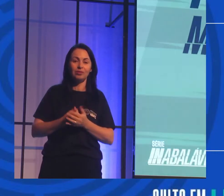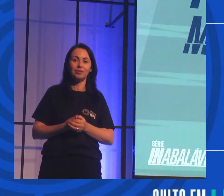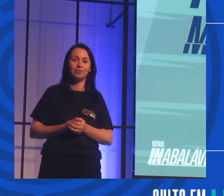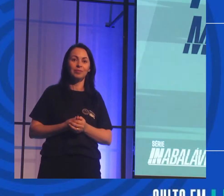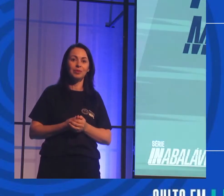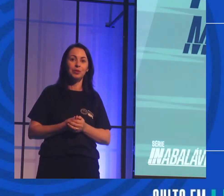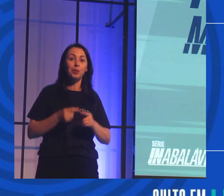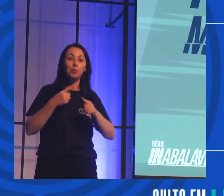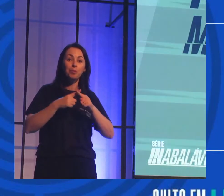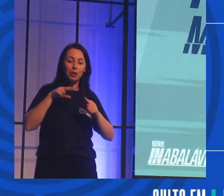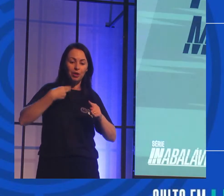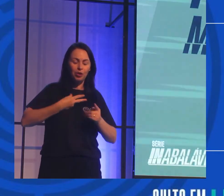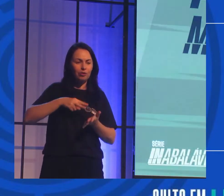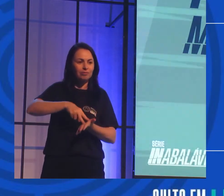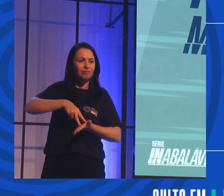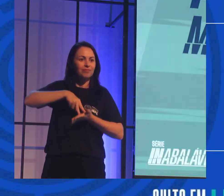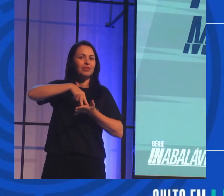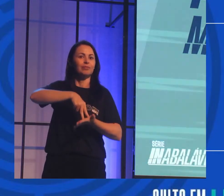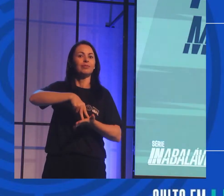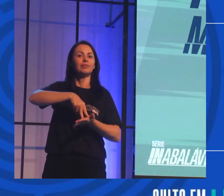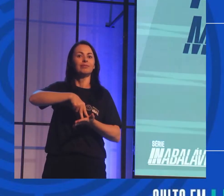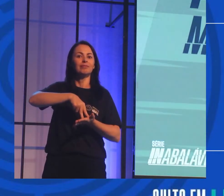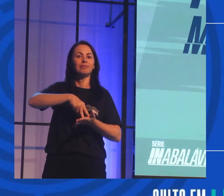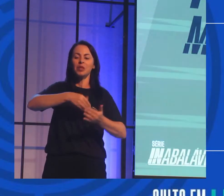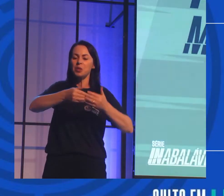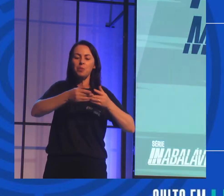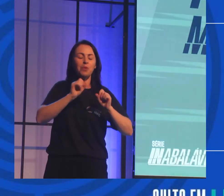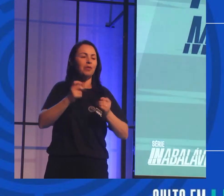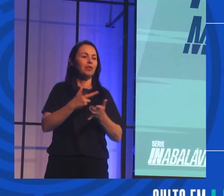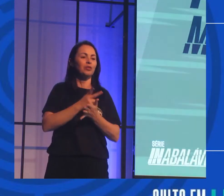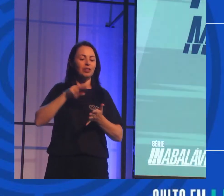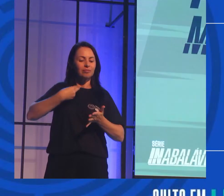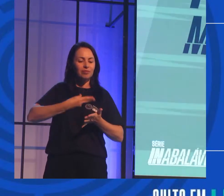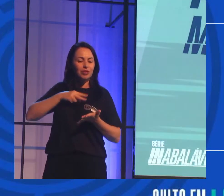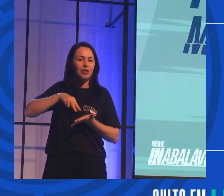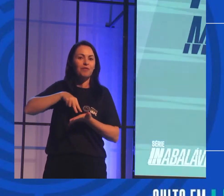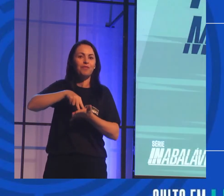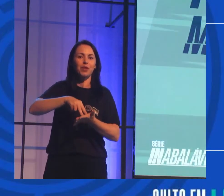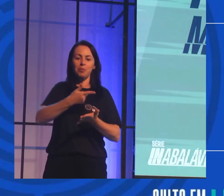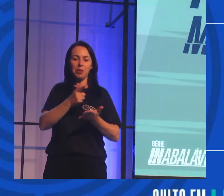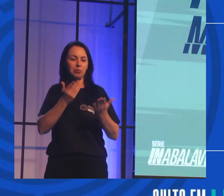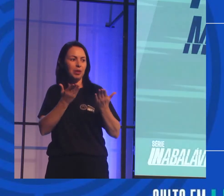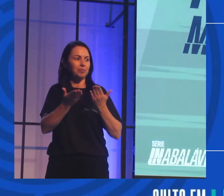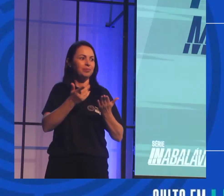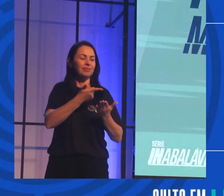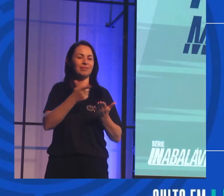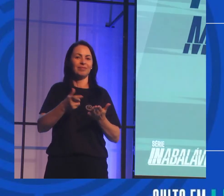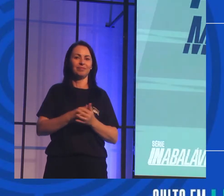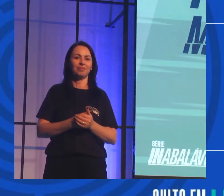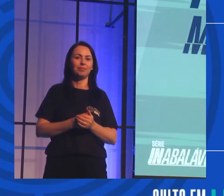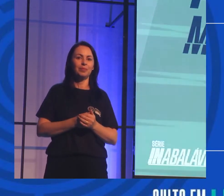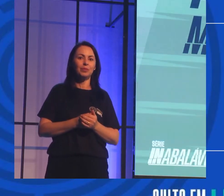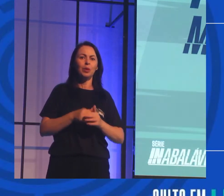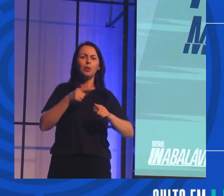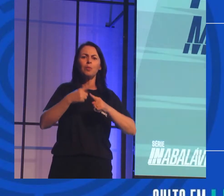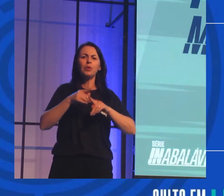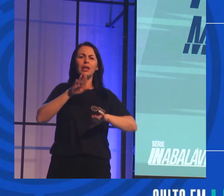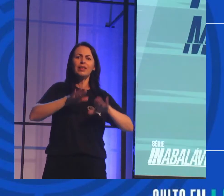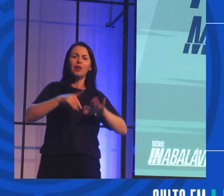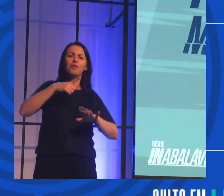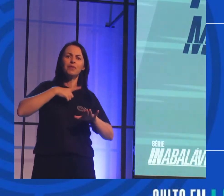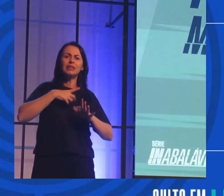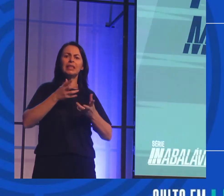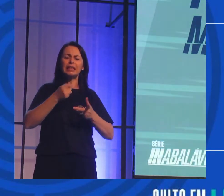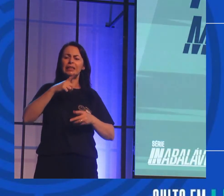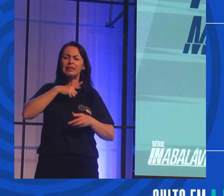nós mantemos firmes, inabaláveis diante da oposição. E talvez você está sendo pressionado,